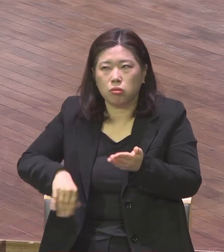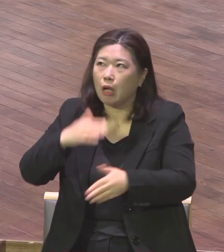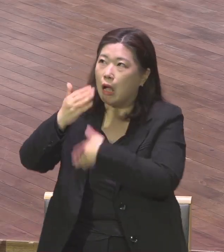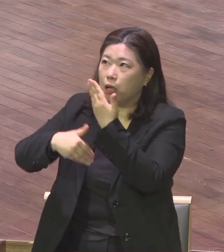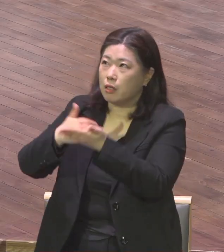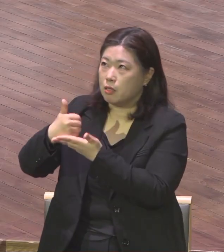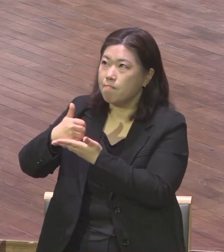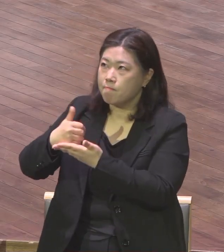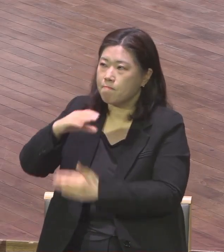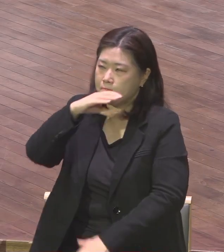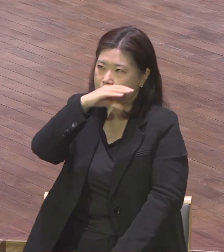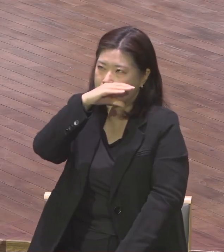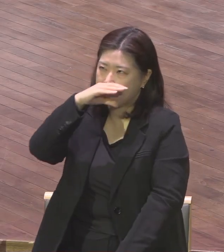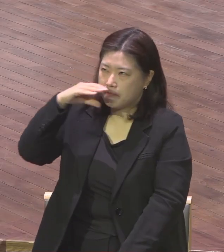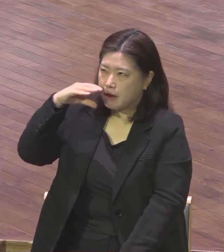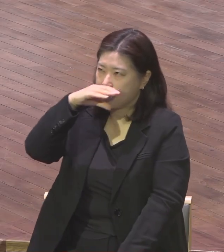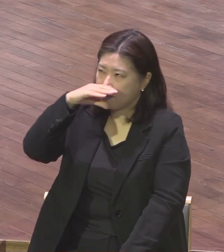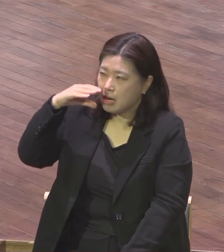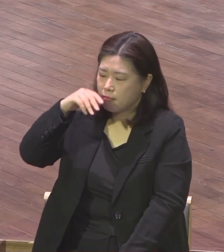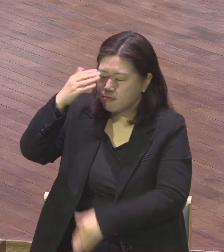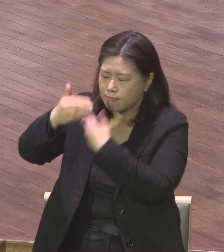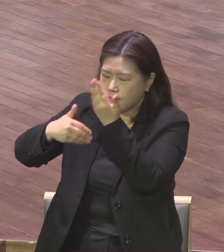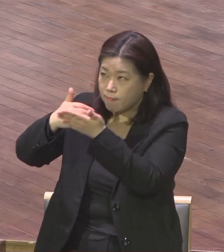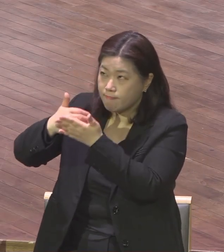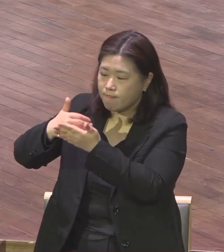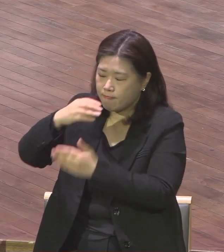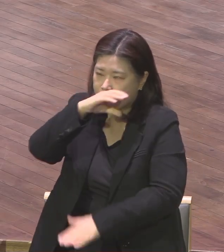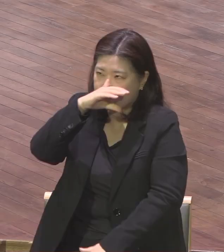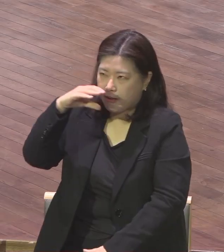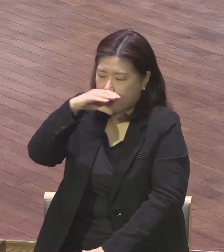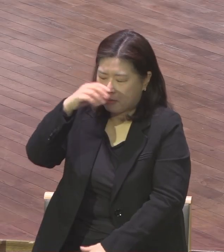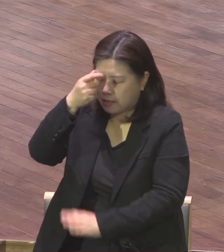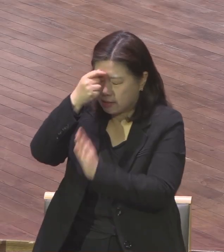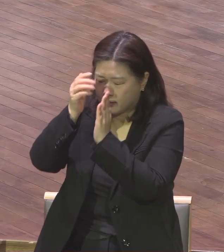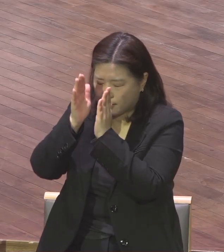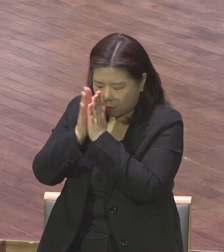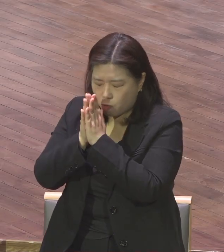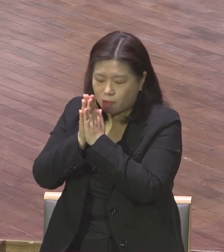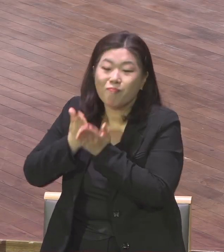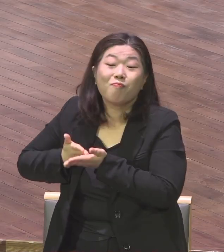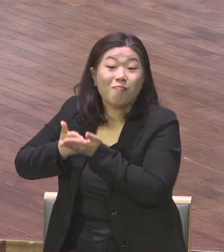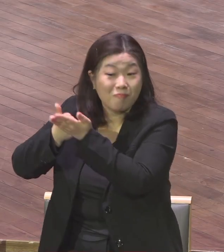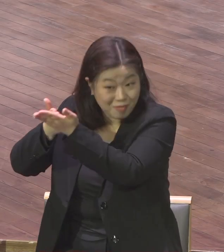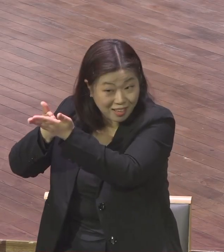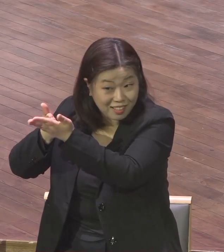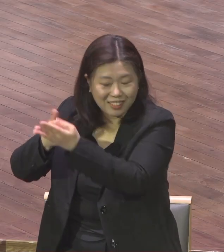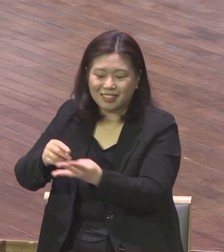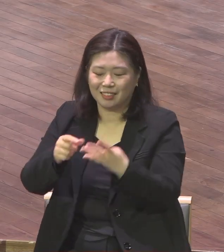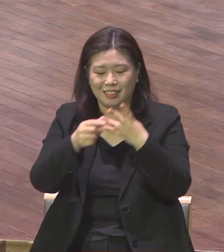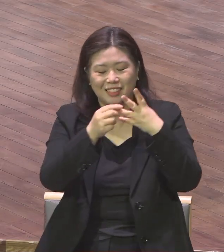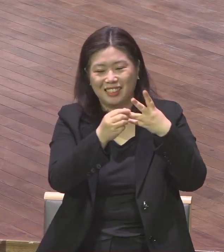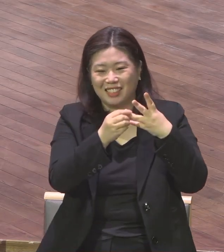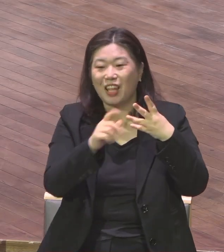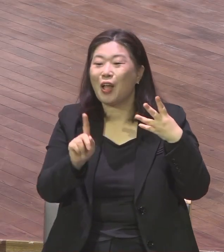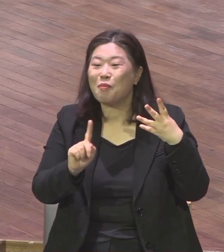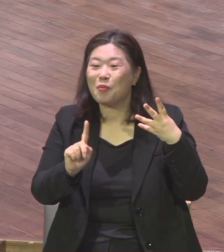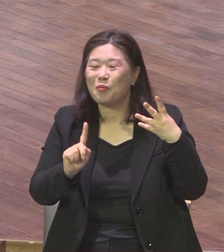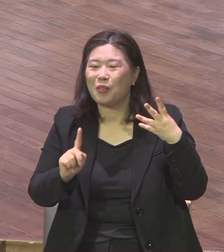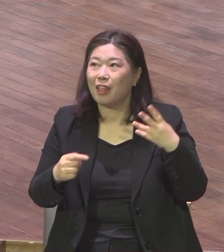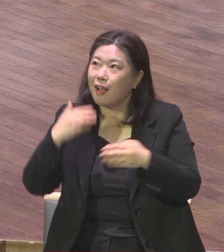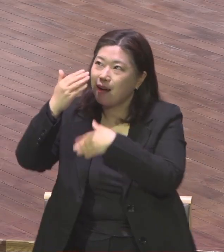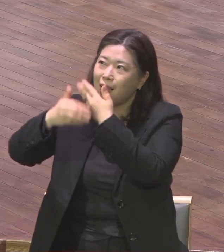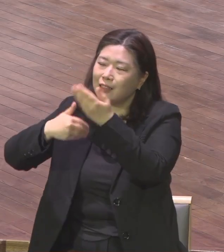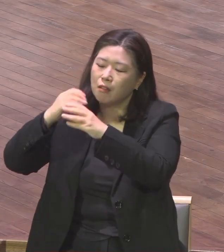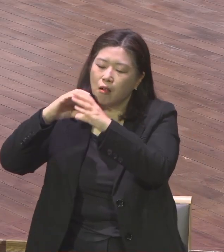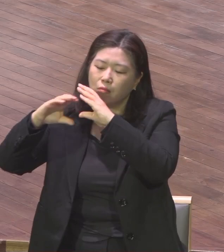겁니다. 벌거벗은 모습으로 하나님 앞에 서는 거예요. 그 다음 단계의 기도는요, 하나님과의